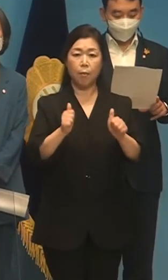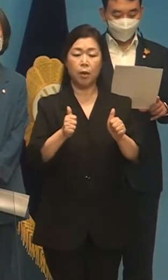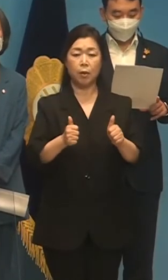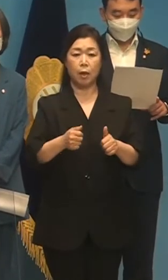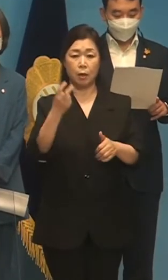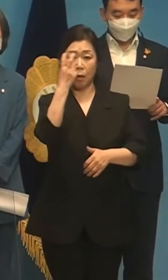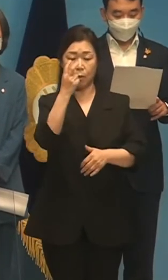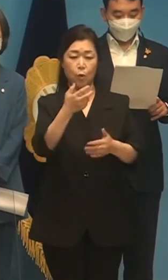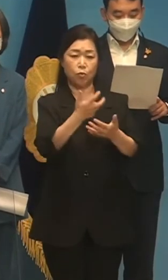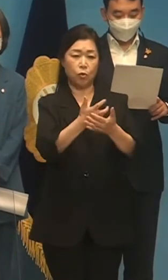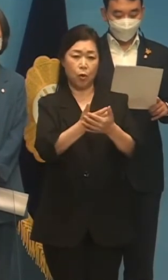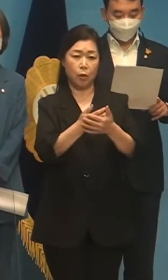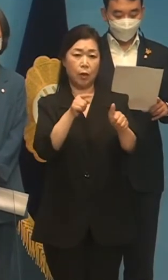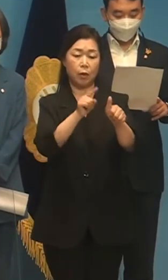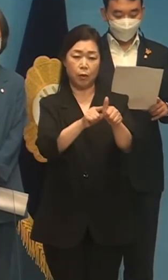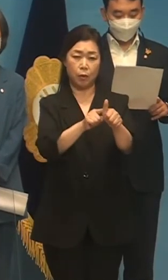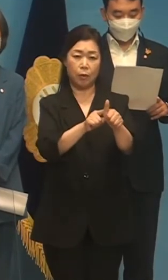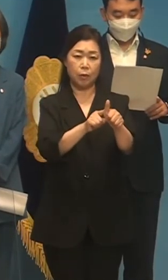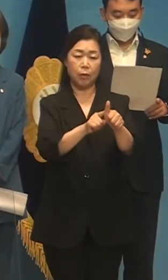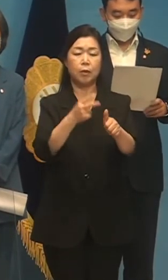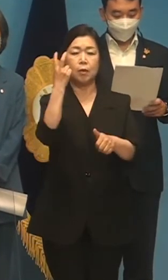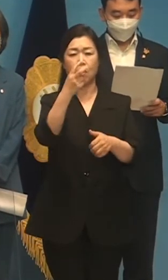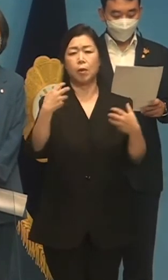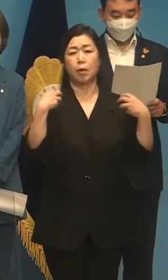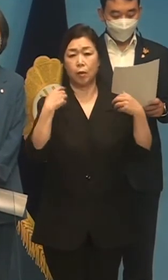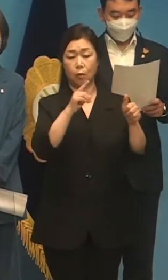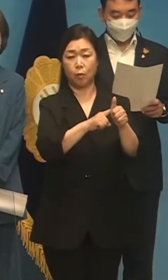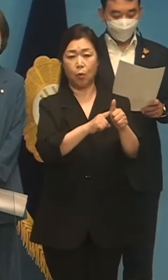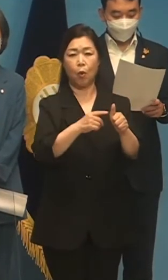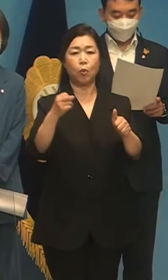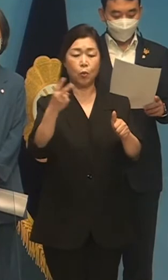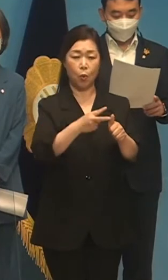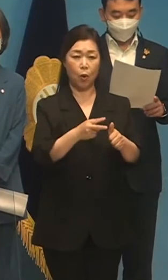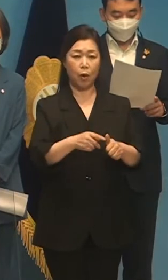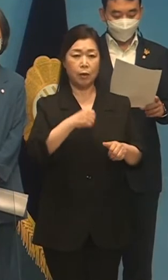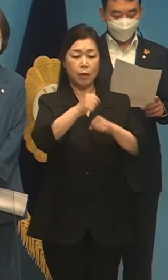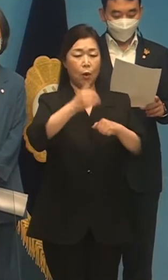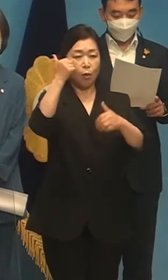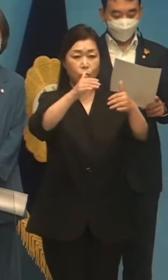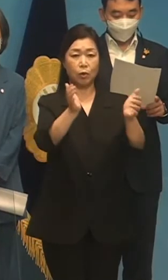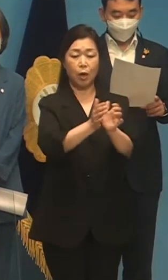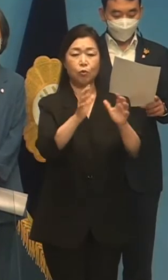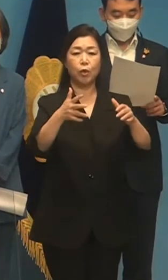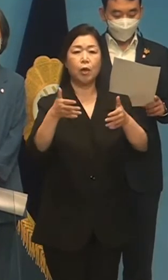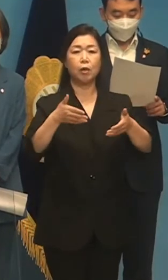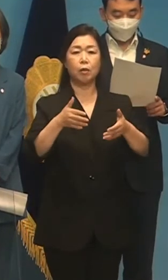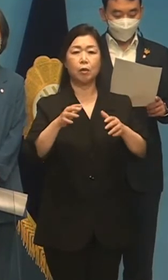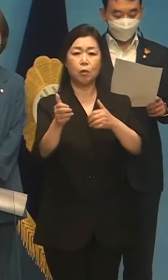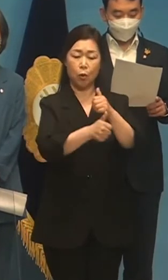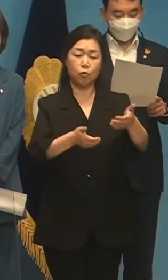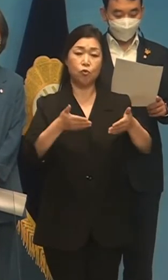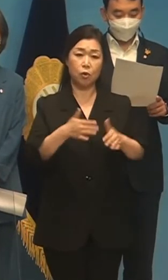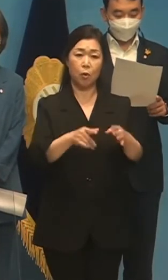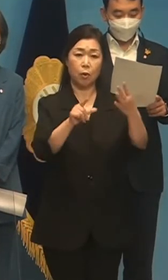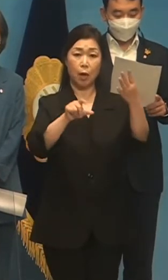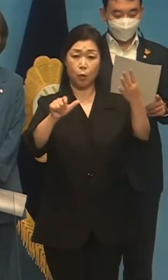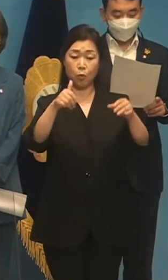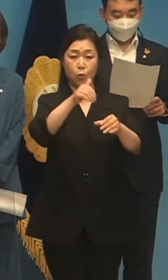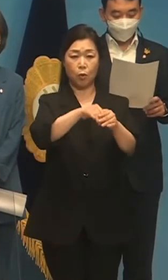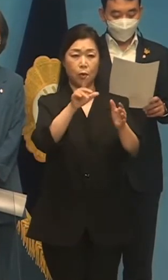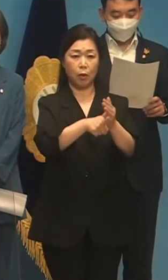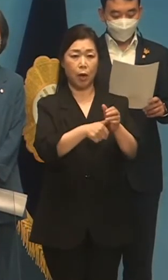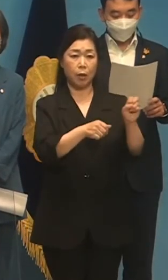사찰 문건의 주역으로 지목되었던 바로 그 검사이고, 하필 자유한국당 소속 국회의원 출신이자 지난 4.15